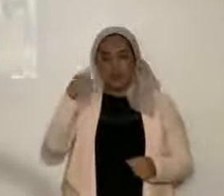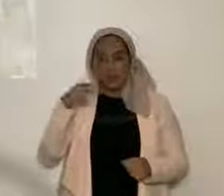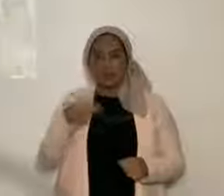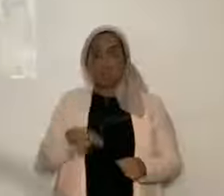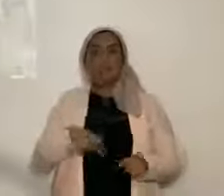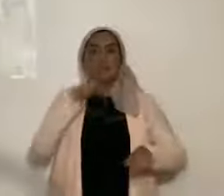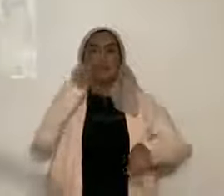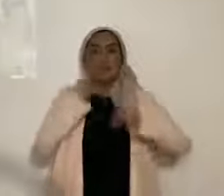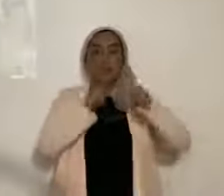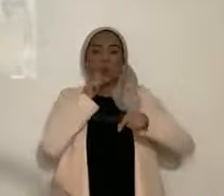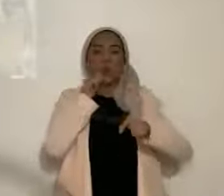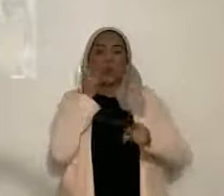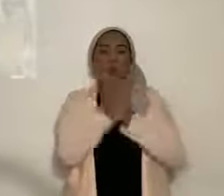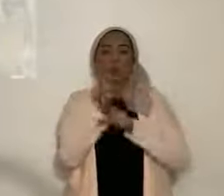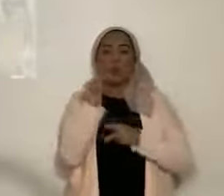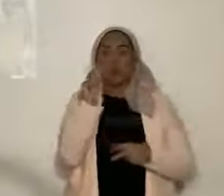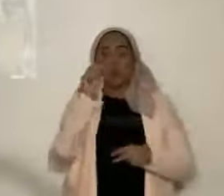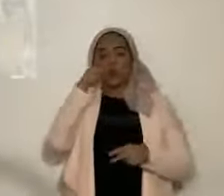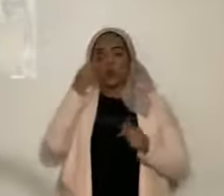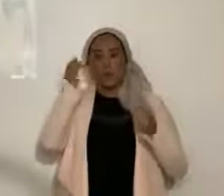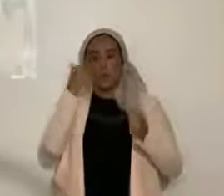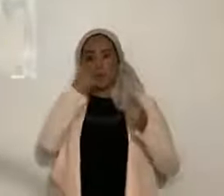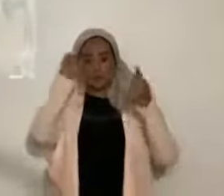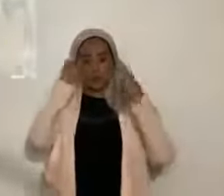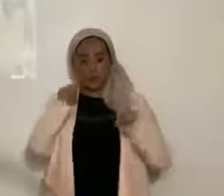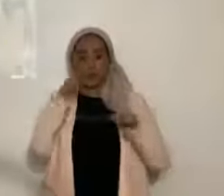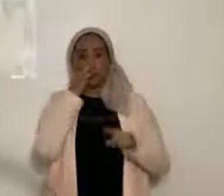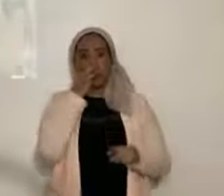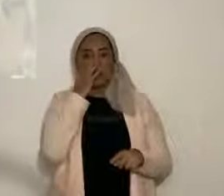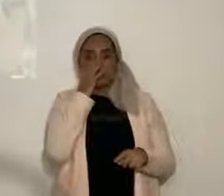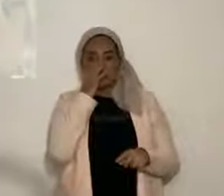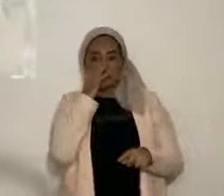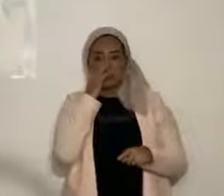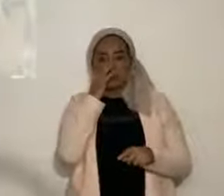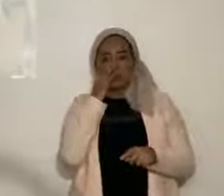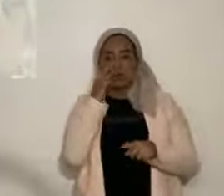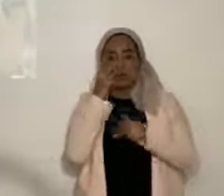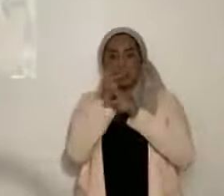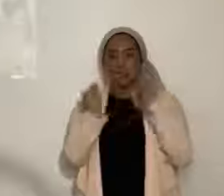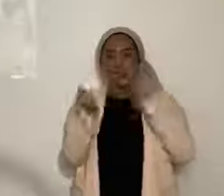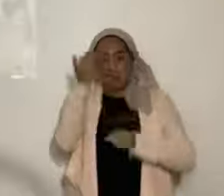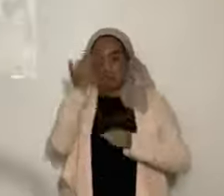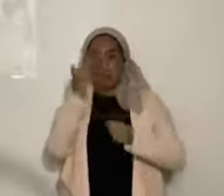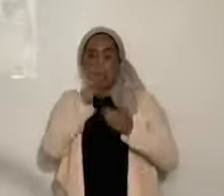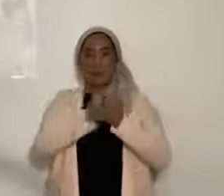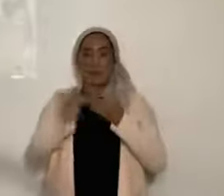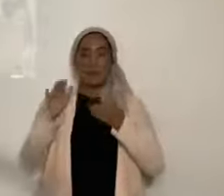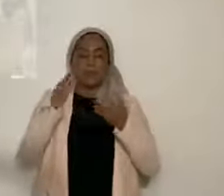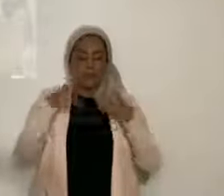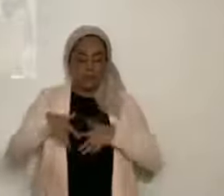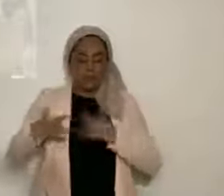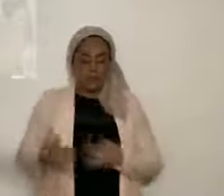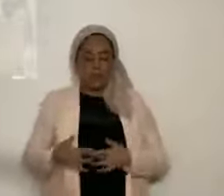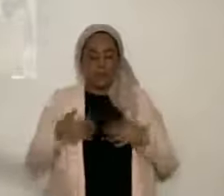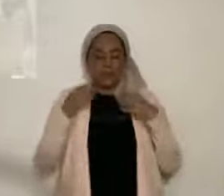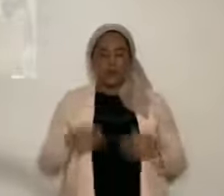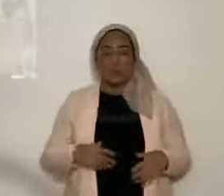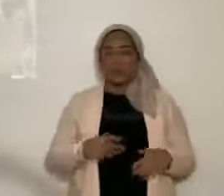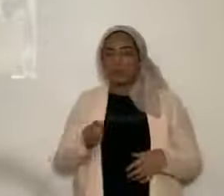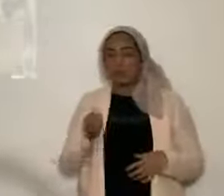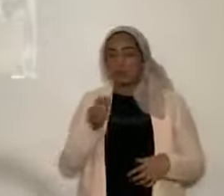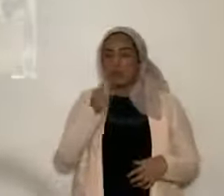gente que guarda Torah, que está en todos los pactos, guarda el Shabbat, está circuncidado en el corazón y en la carne, come